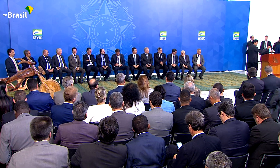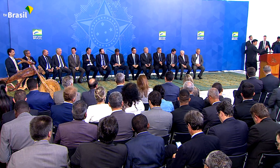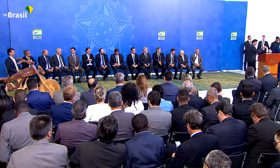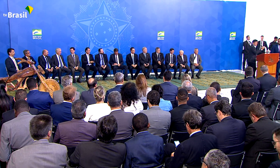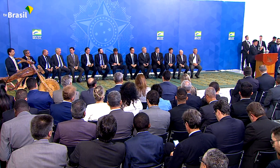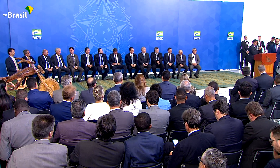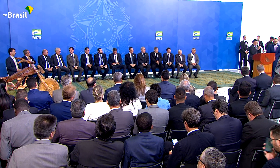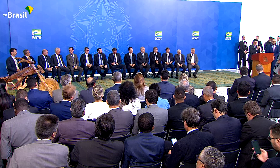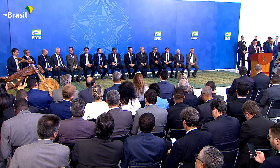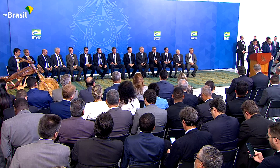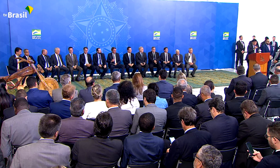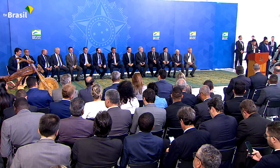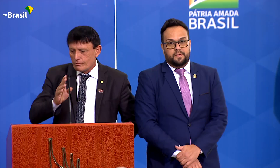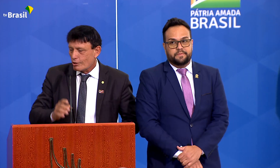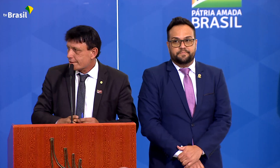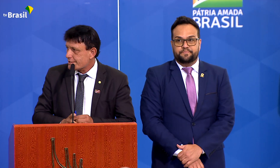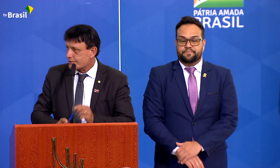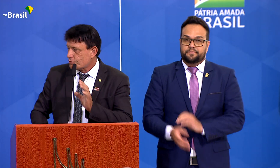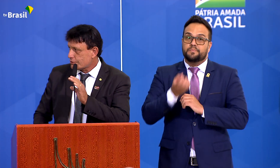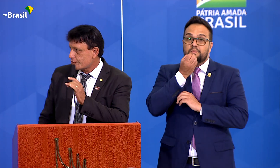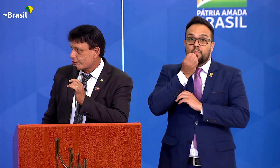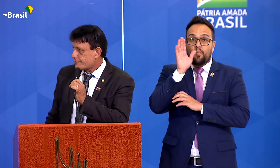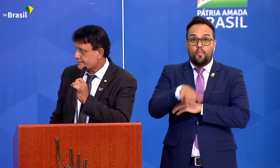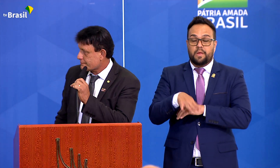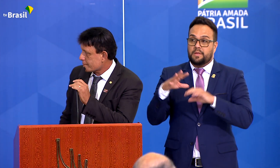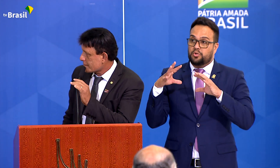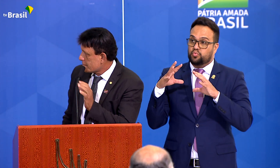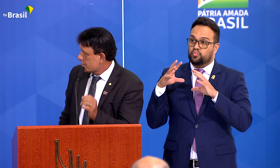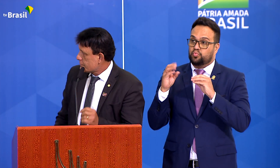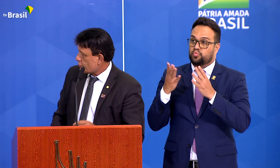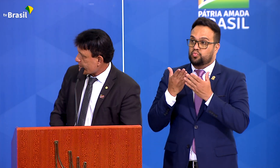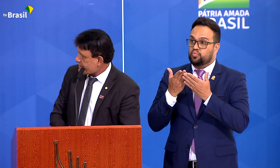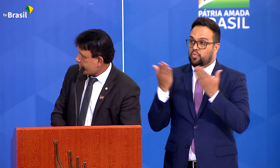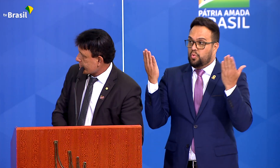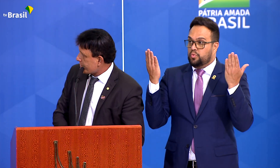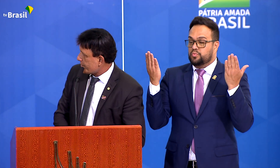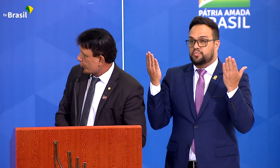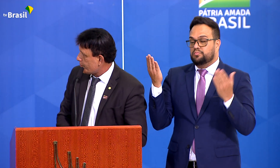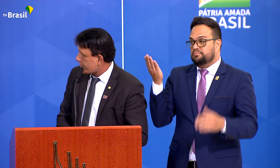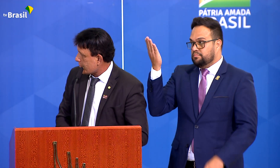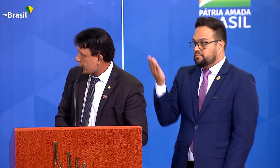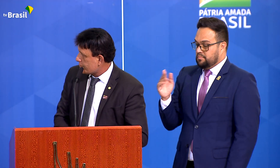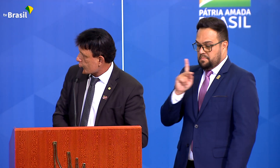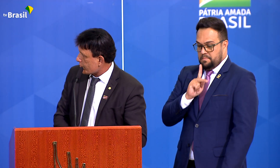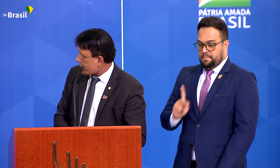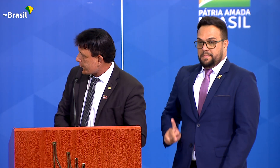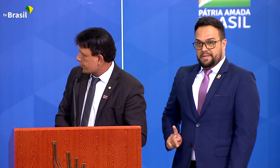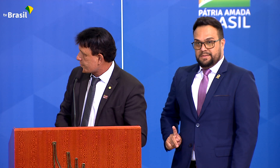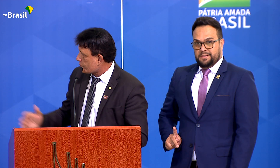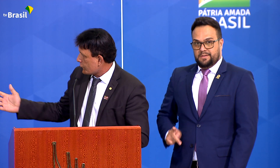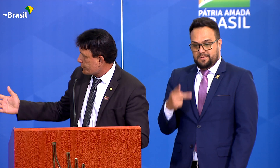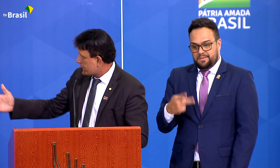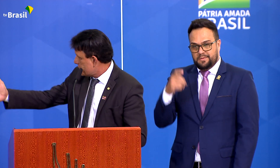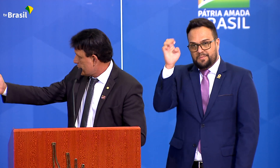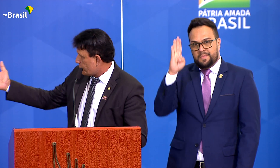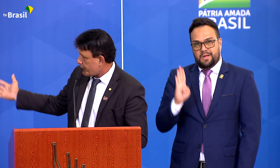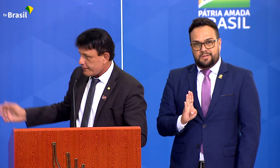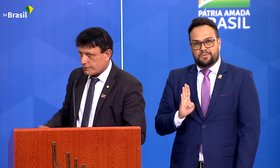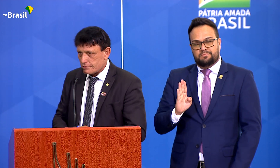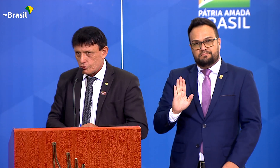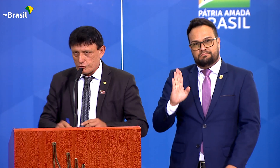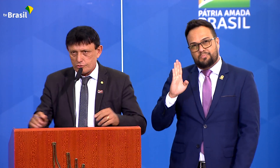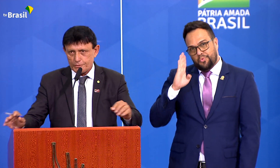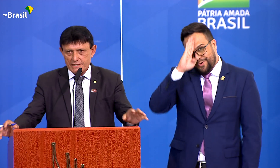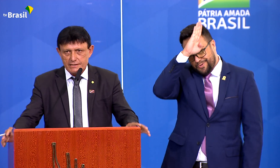E aí Oi boa tarde a todos seu presidente da república bolsonaro em seu nome